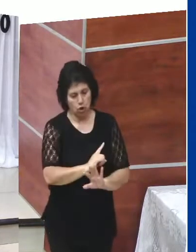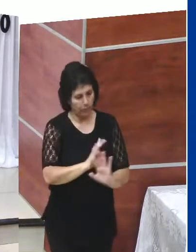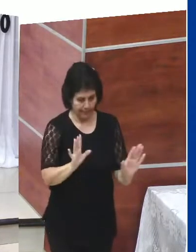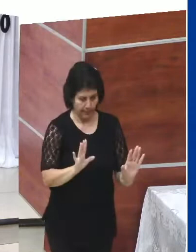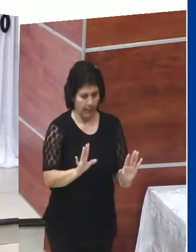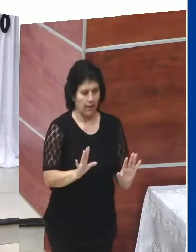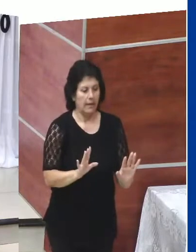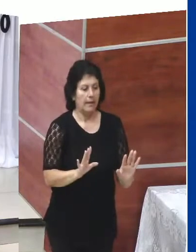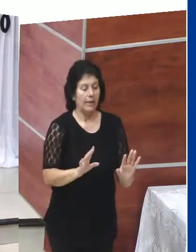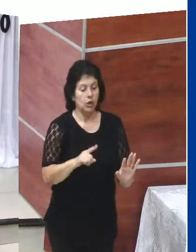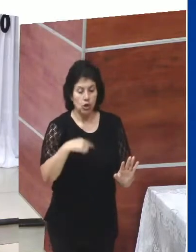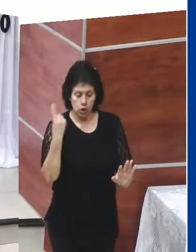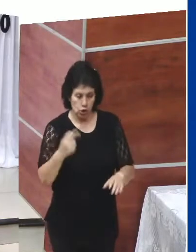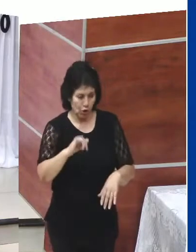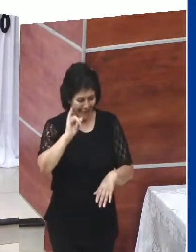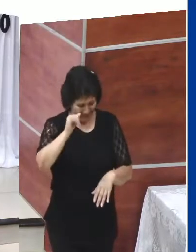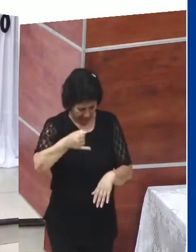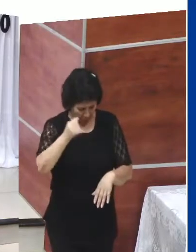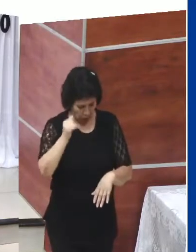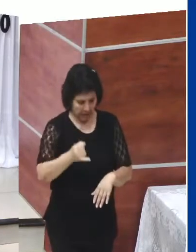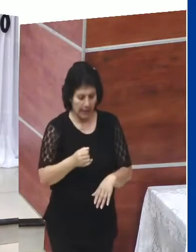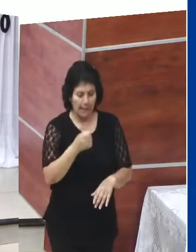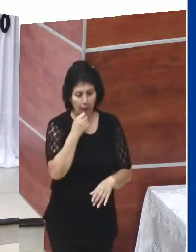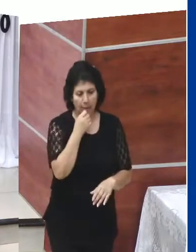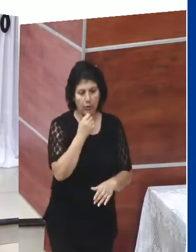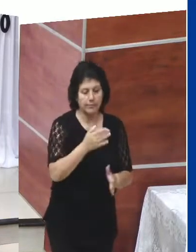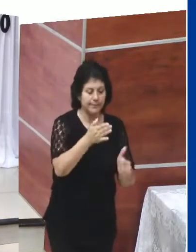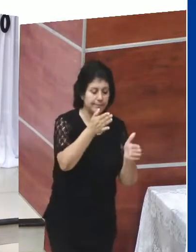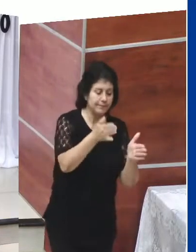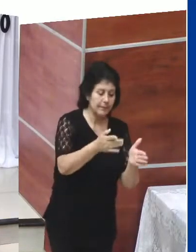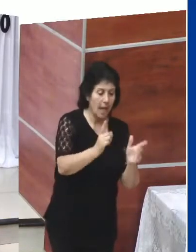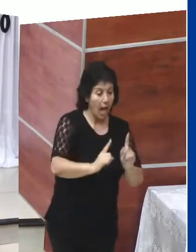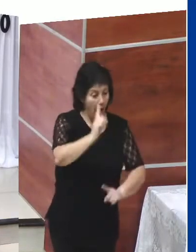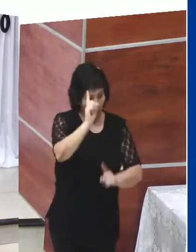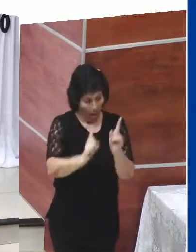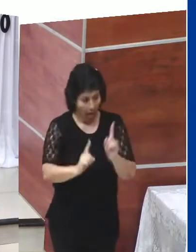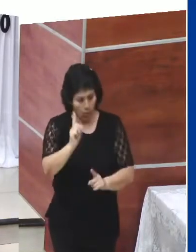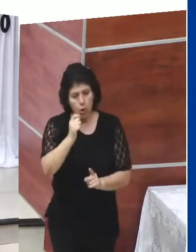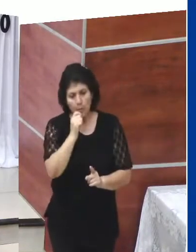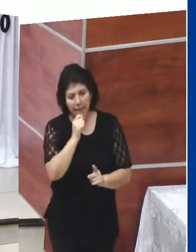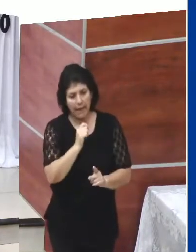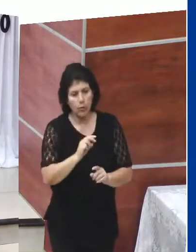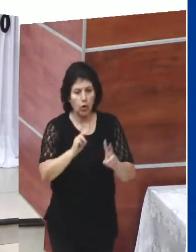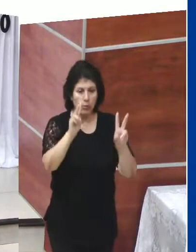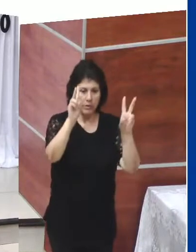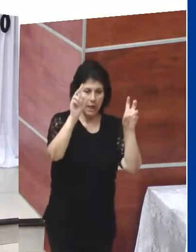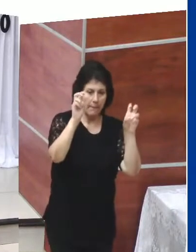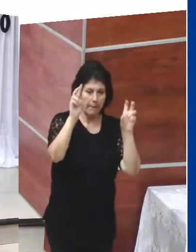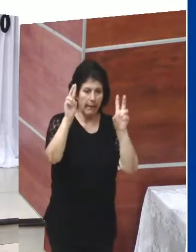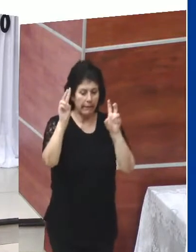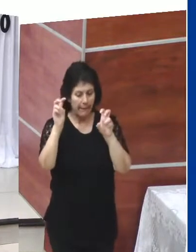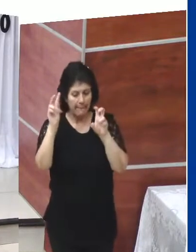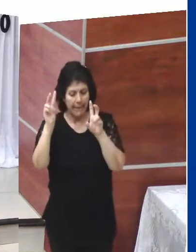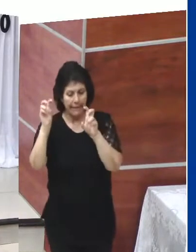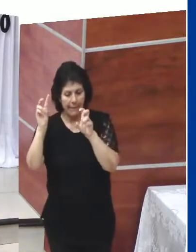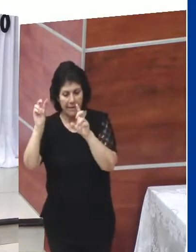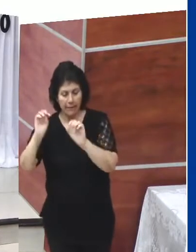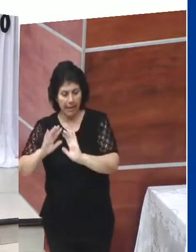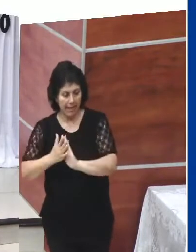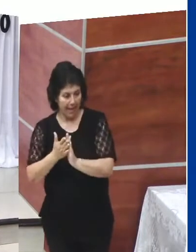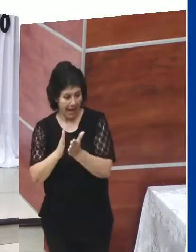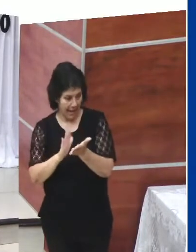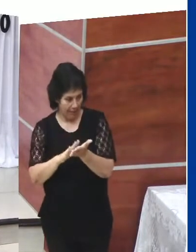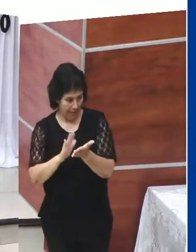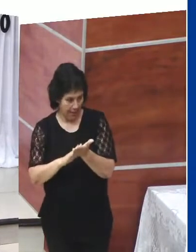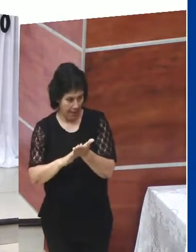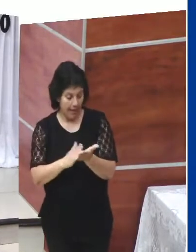Necesitamos dedicar en una secuencia. Algunos están comenzando a estudiar la Biblia por tema. Me encanta, porque vamos a descubrir qué opina